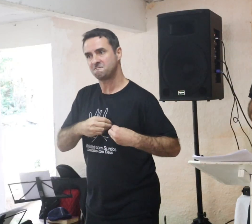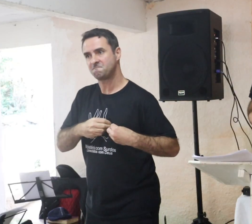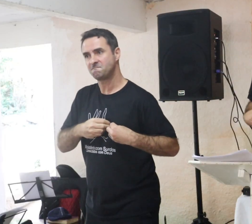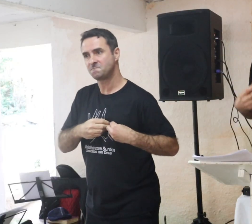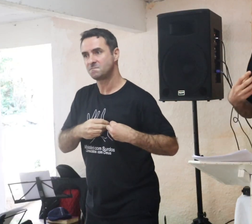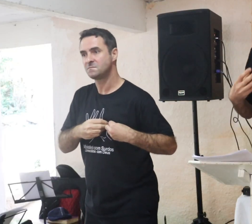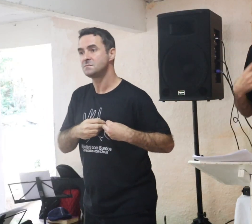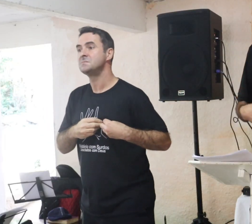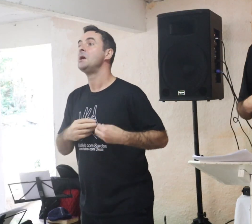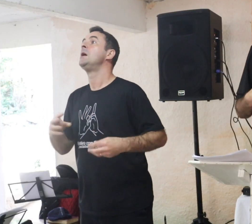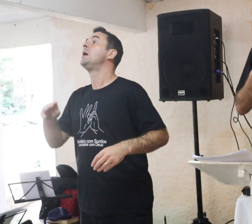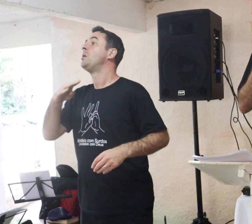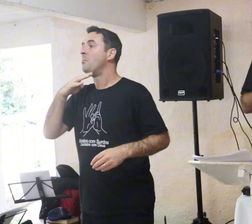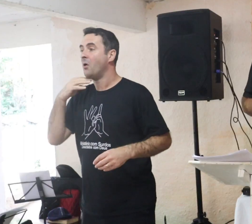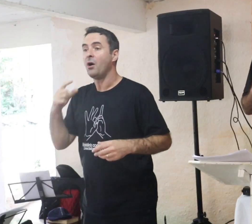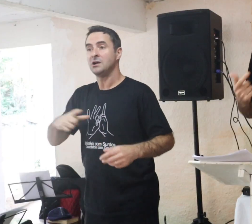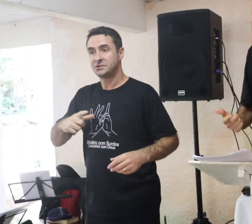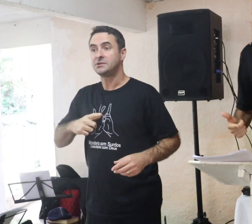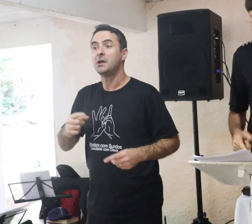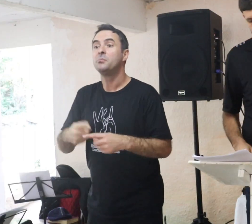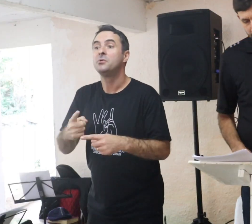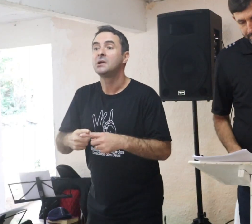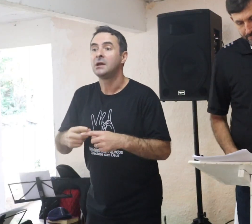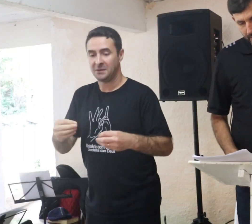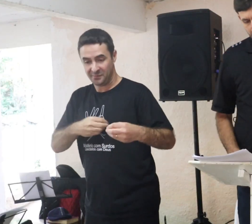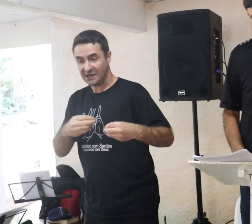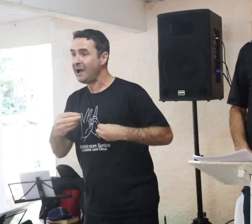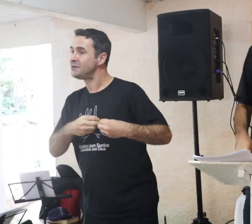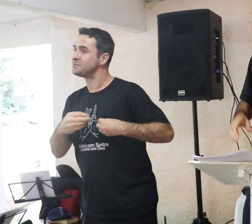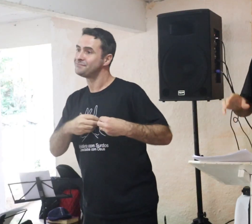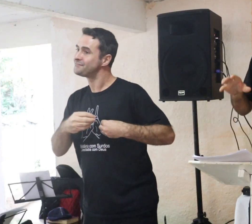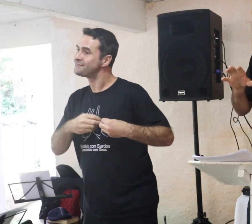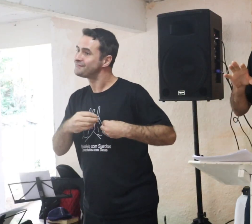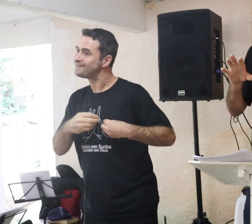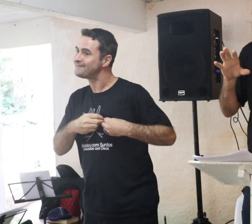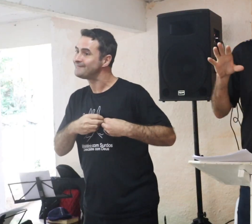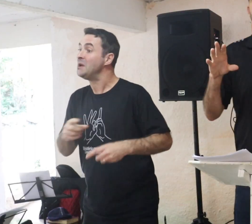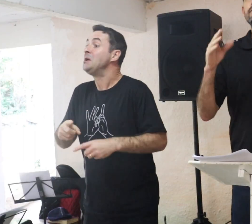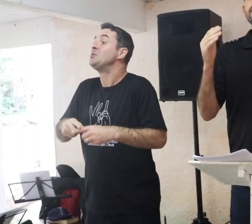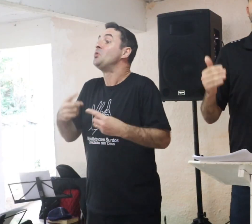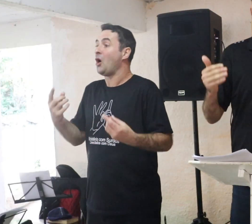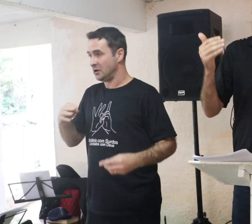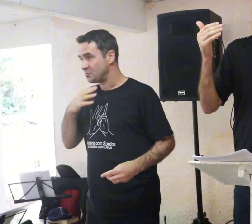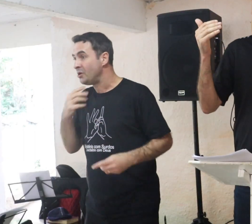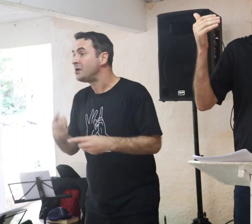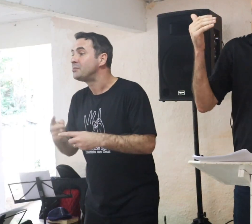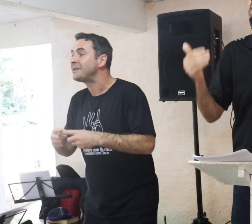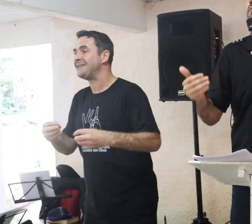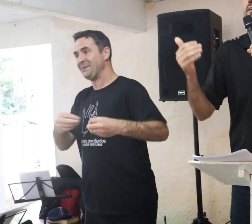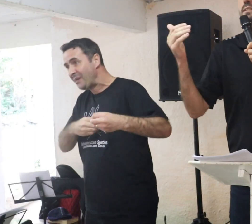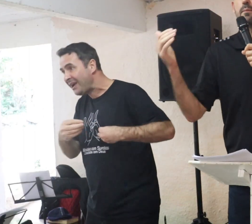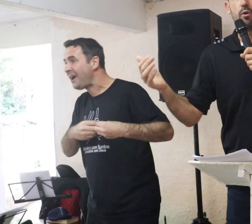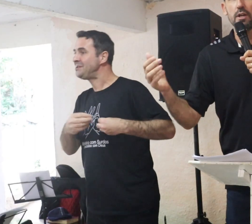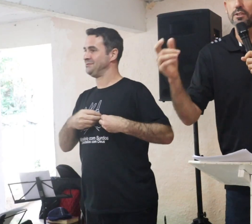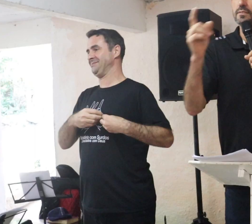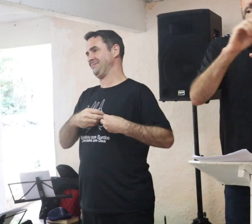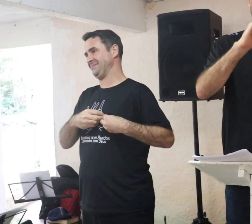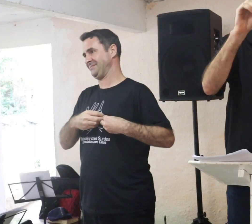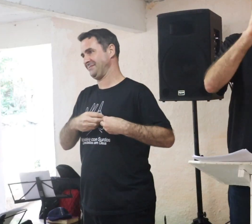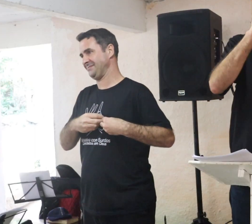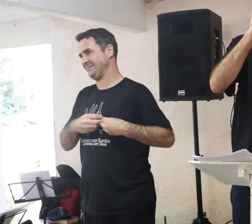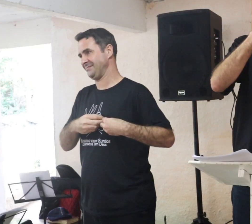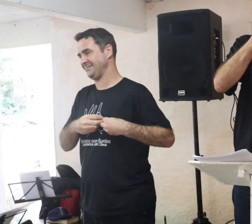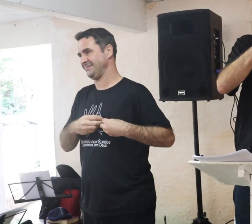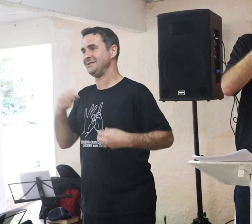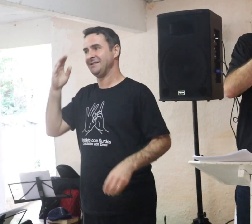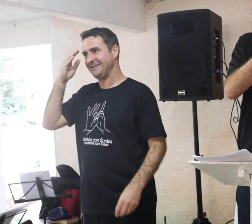do pecado. Nós só morremos porque nós somos pecadores. Nós não somos assim, vítimas passivas da morte.